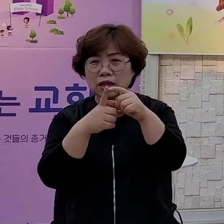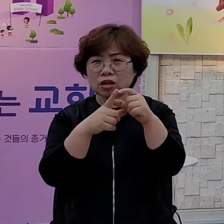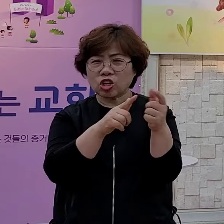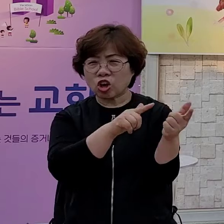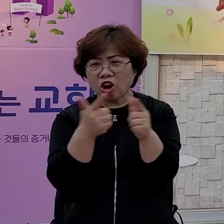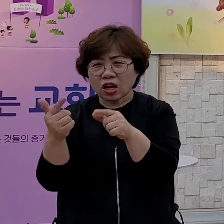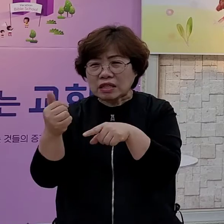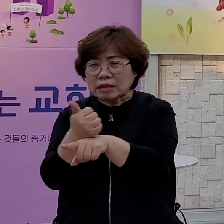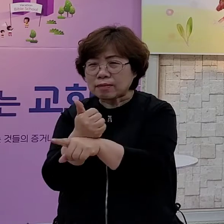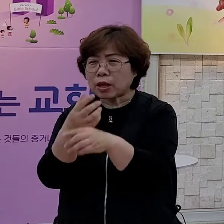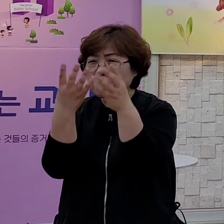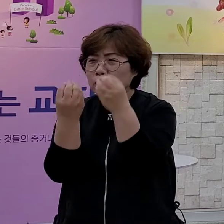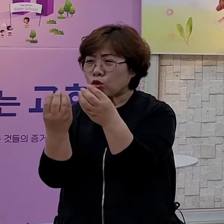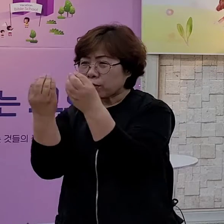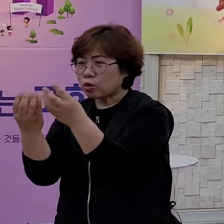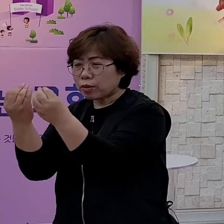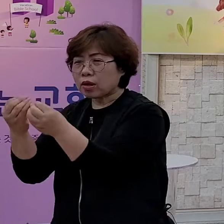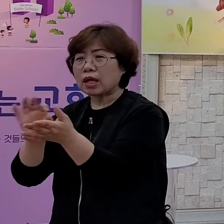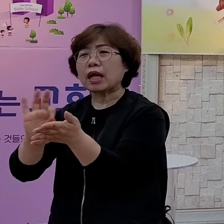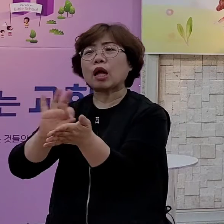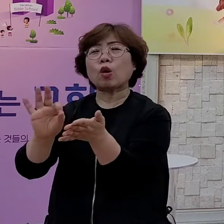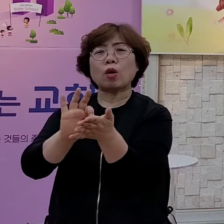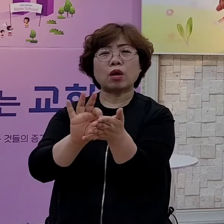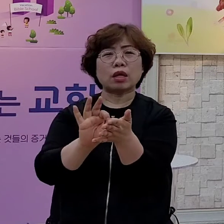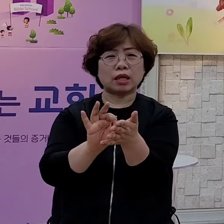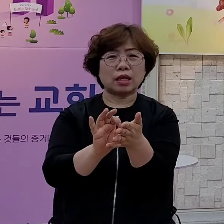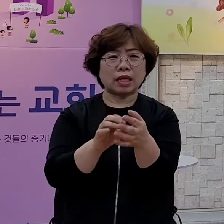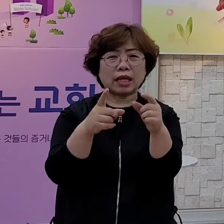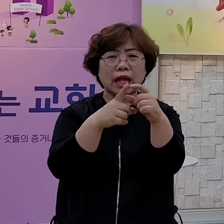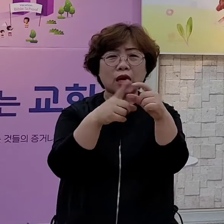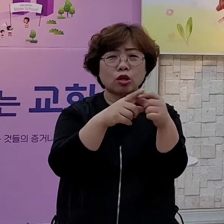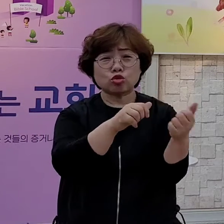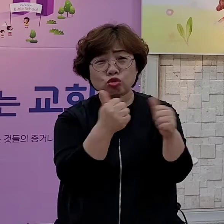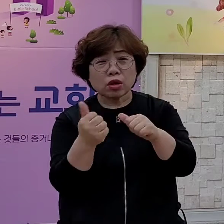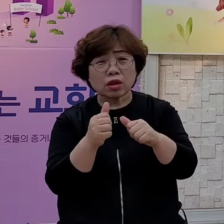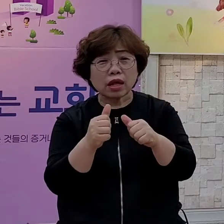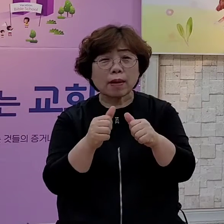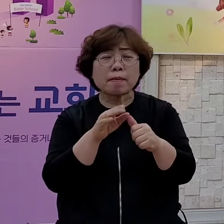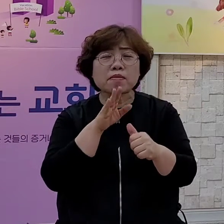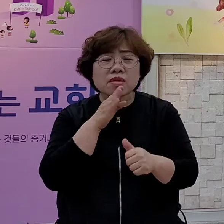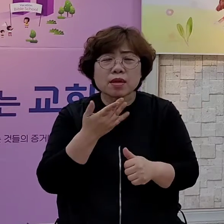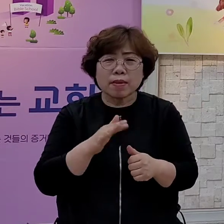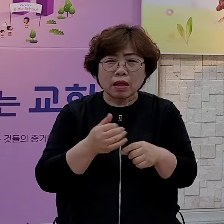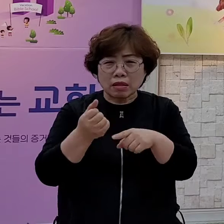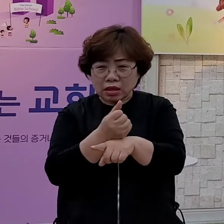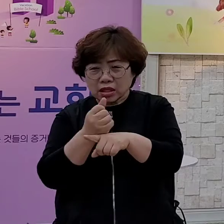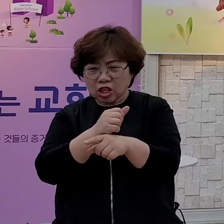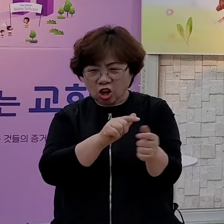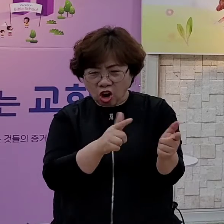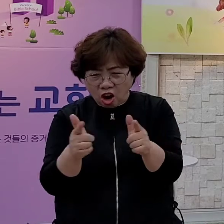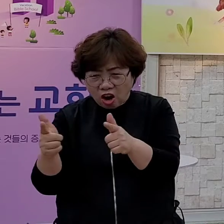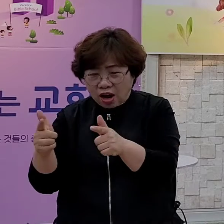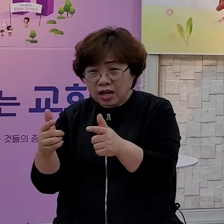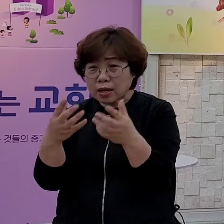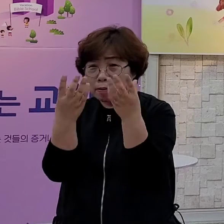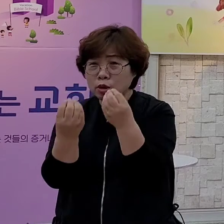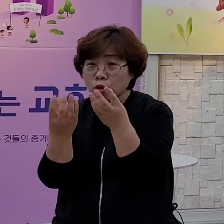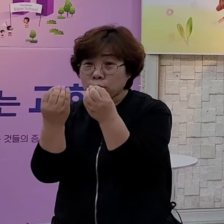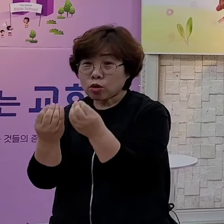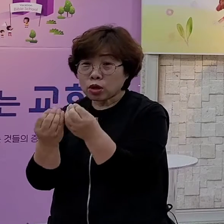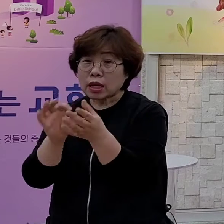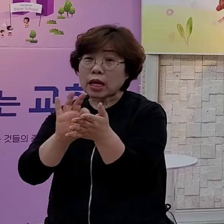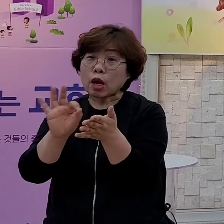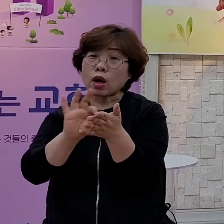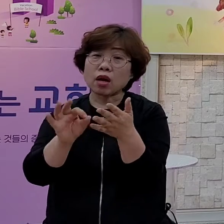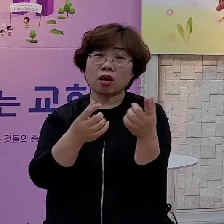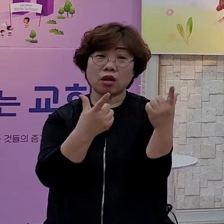그러고, 같은 죽음인데 뜻이 완전히 어디에 쓰느냐에 따라서 달라진다는 거예요. 똑같은 이치입니다.